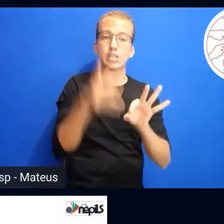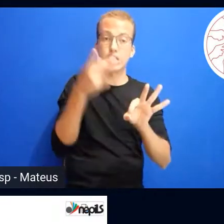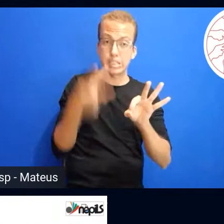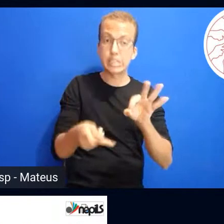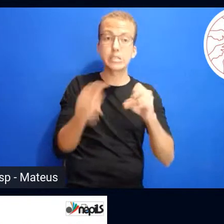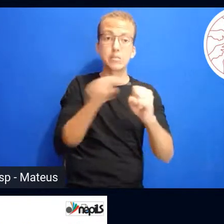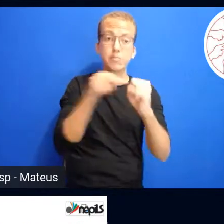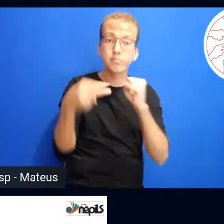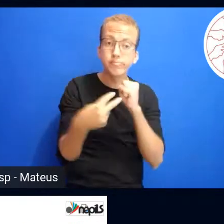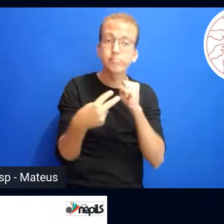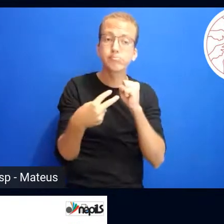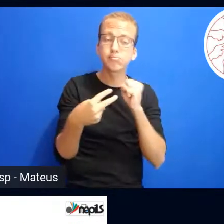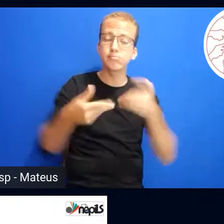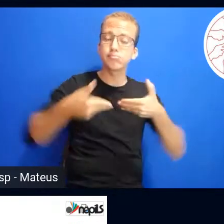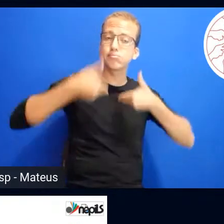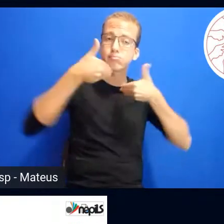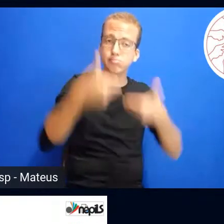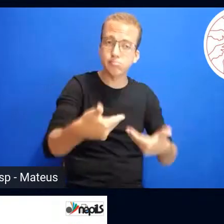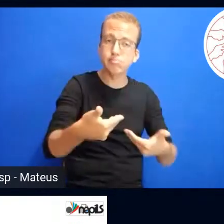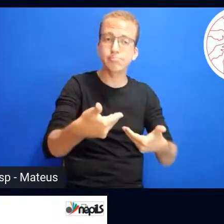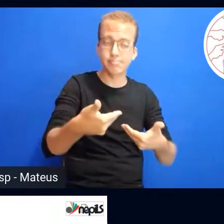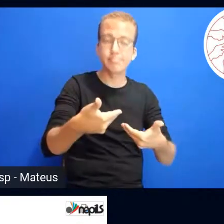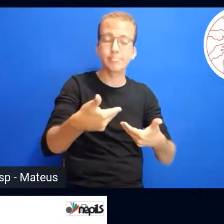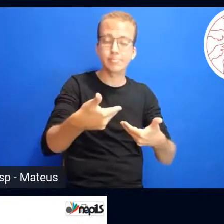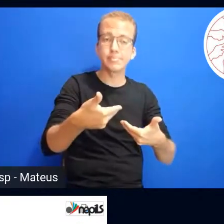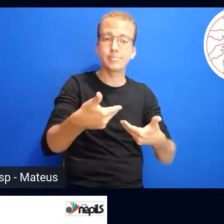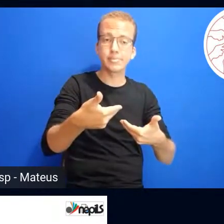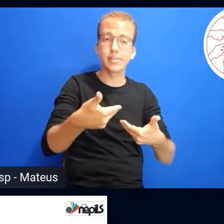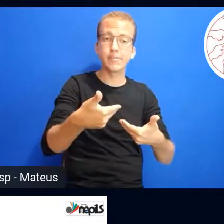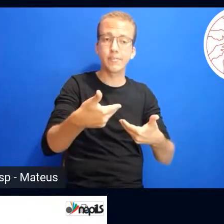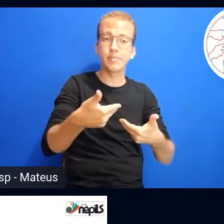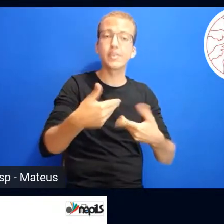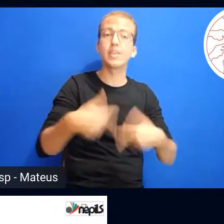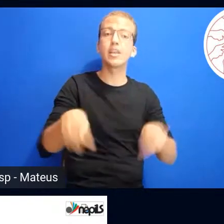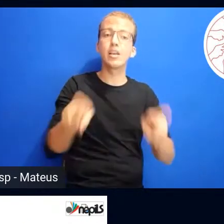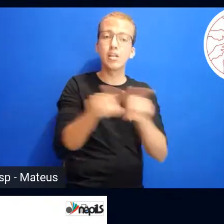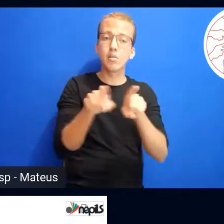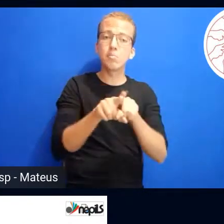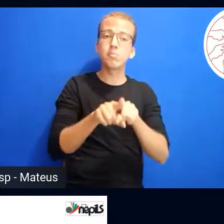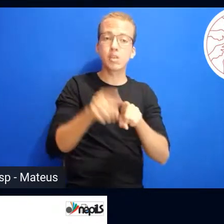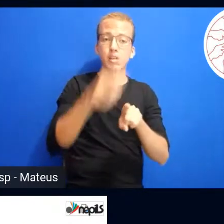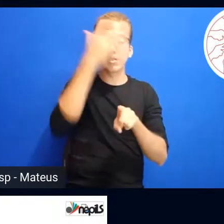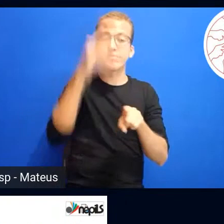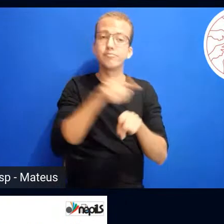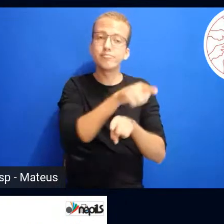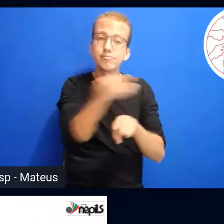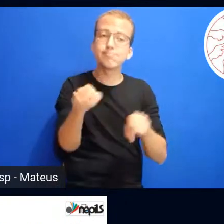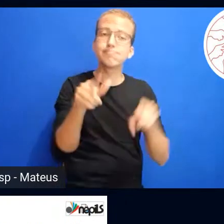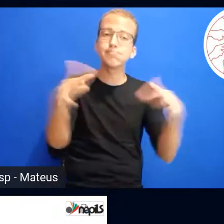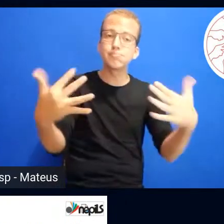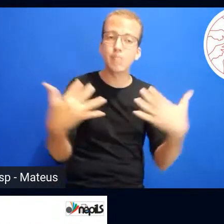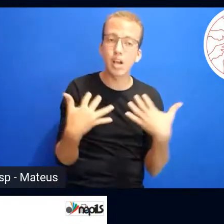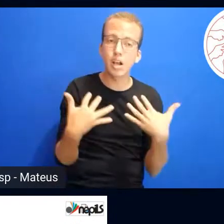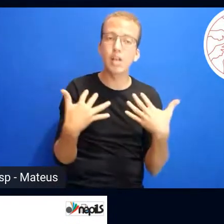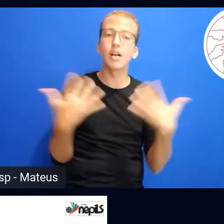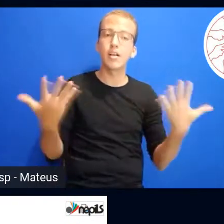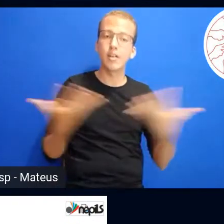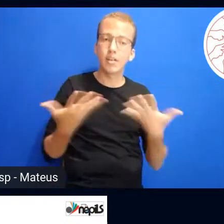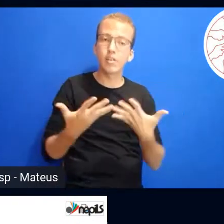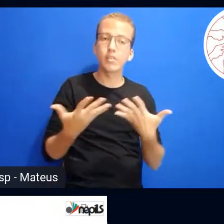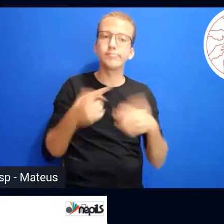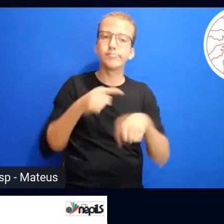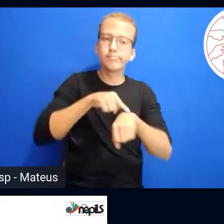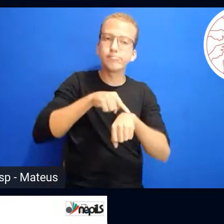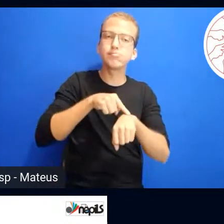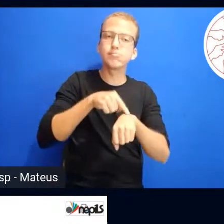e, principalmente eh, a todas as pessoas que estão nos assistindo, né, que reservaram aí um tempinho